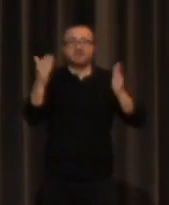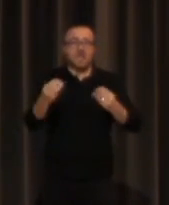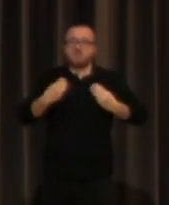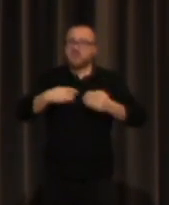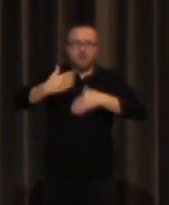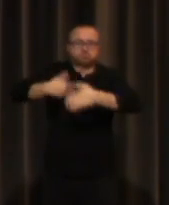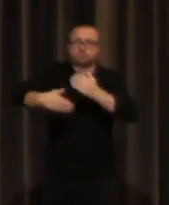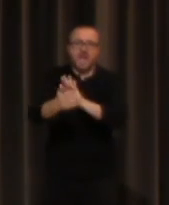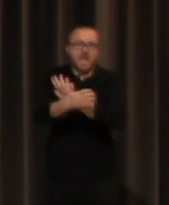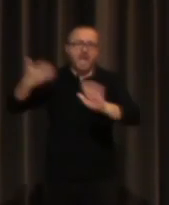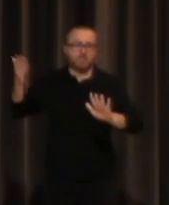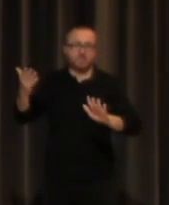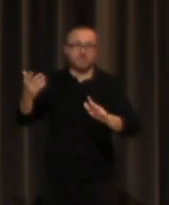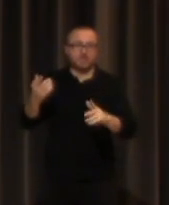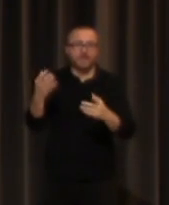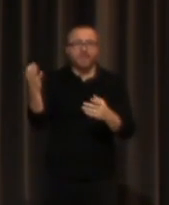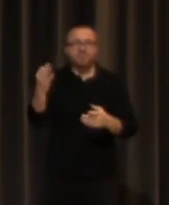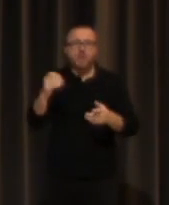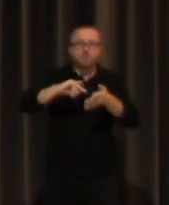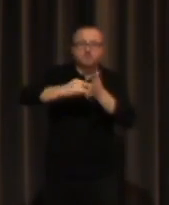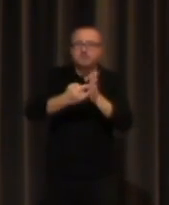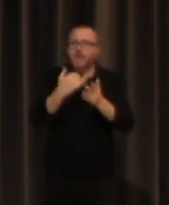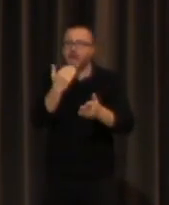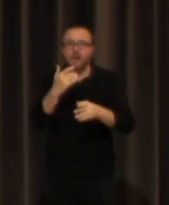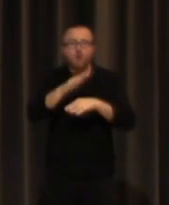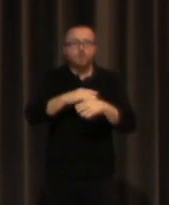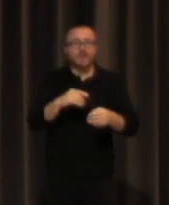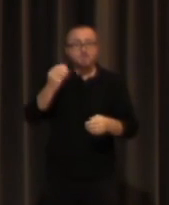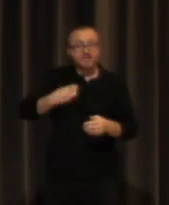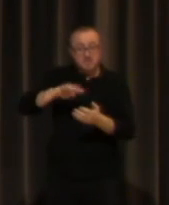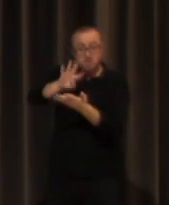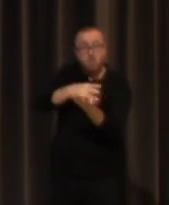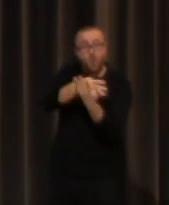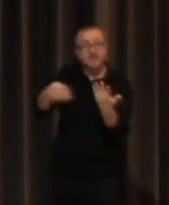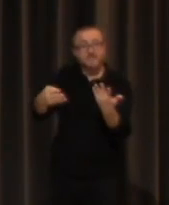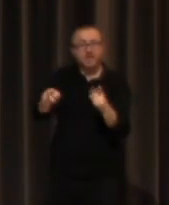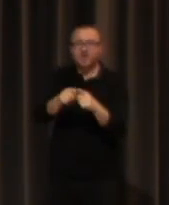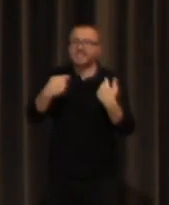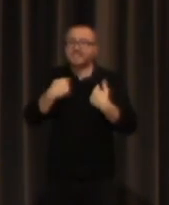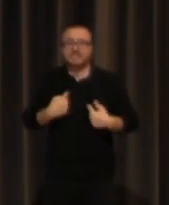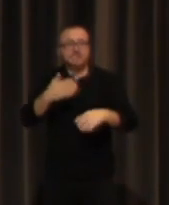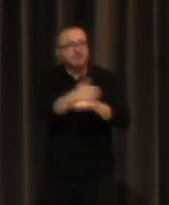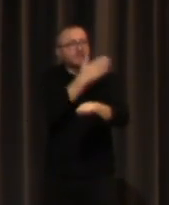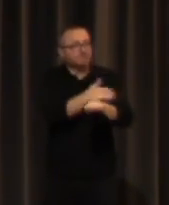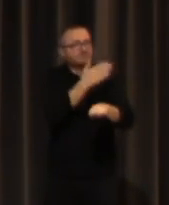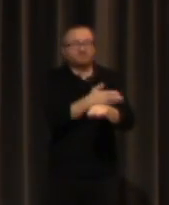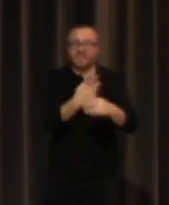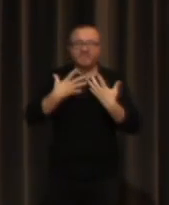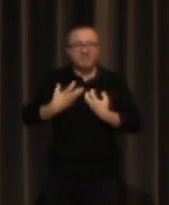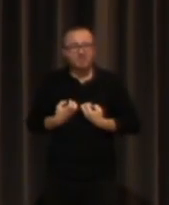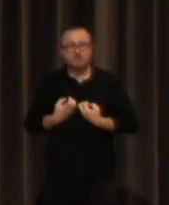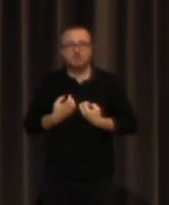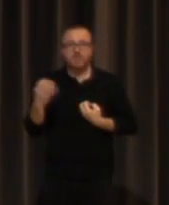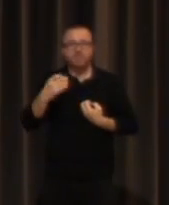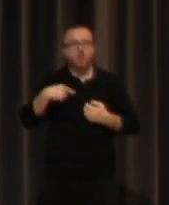ràpidament. La poesia té sempre aquesta sensació, igual com la fotografia, no?